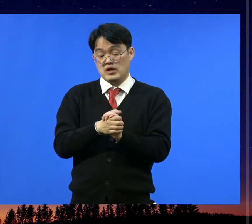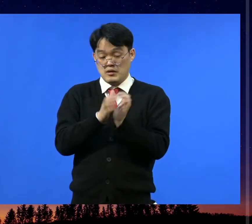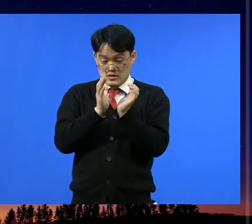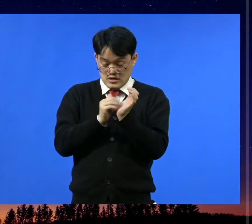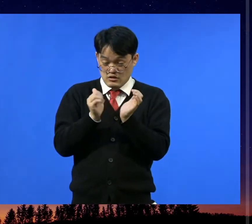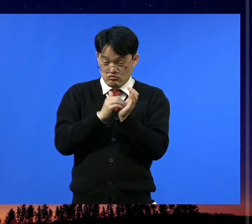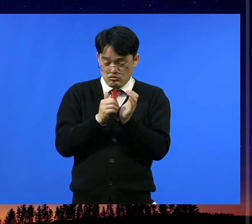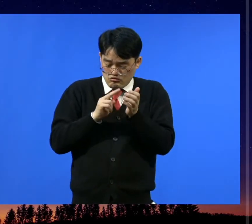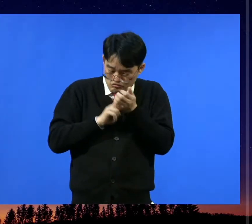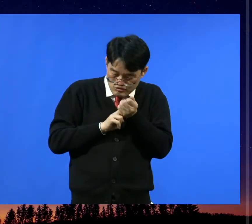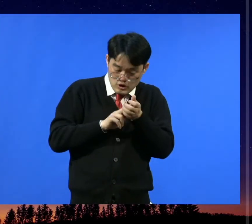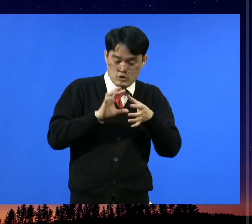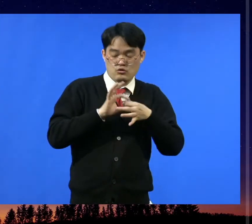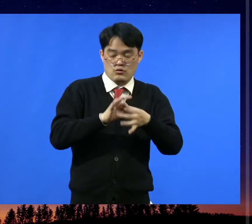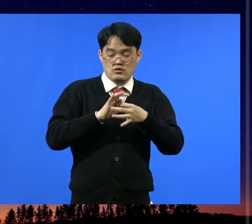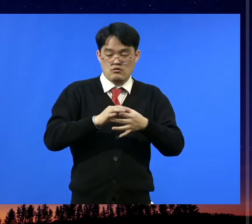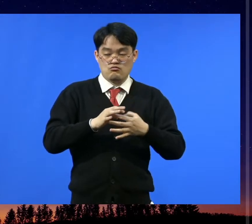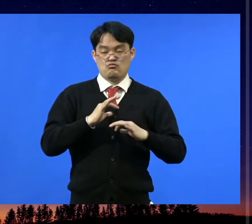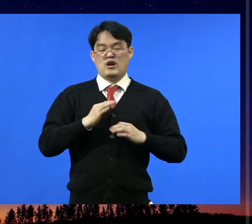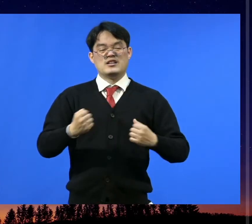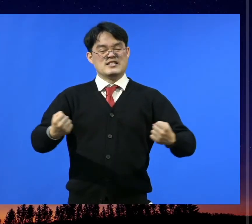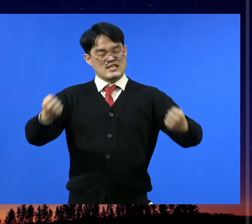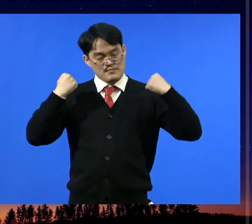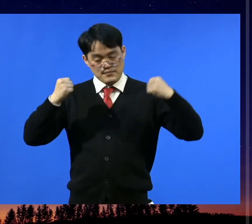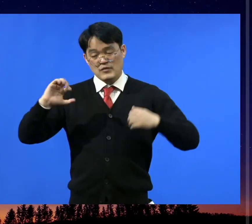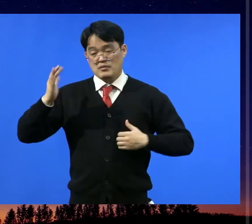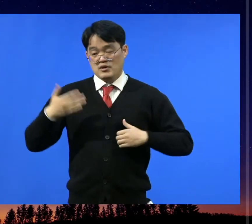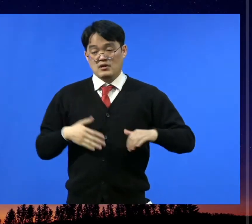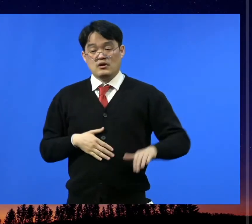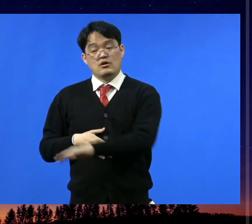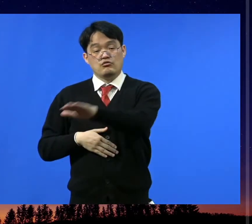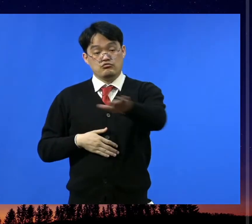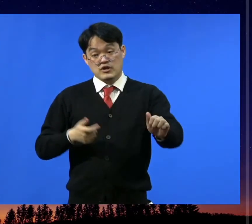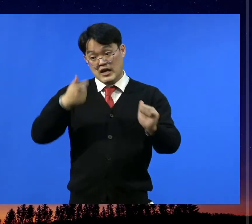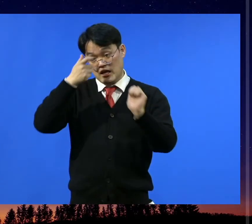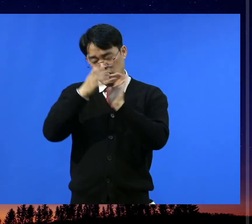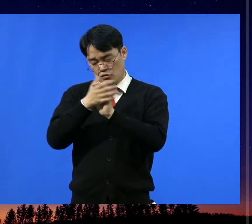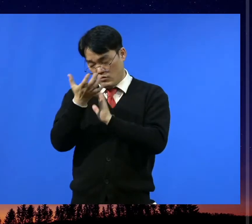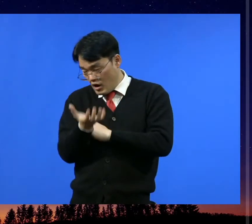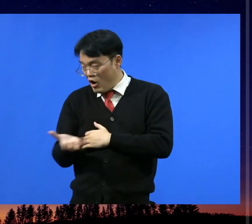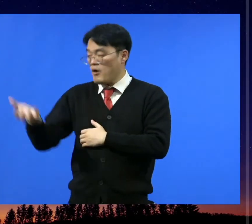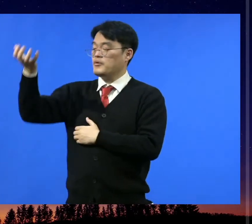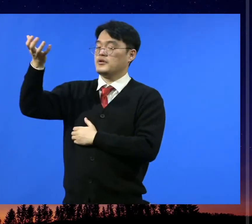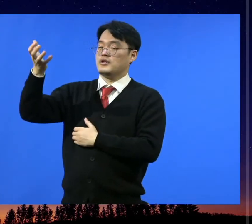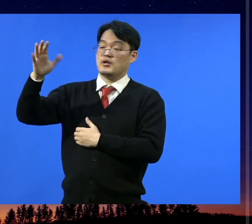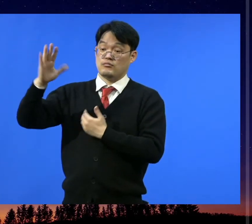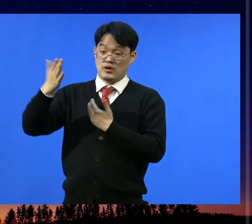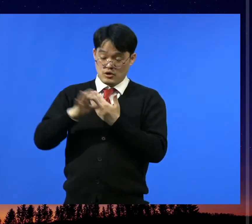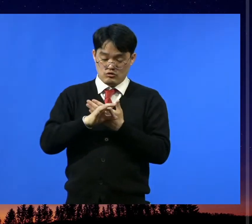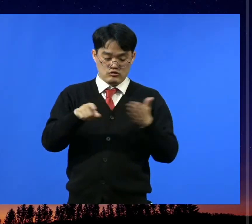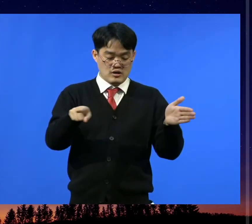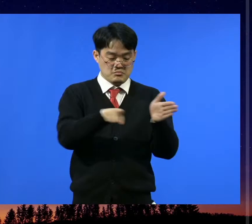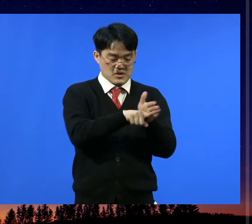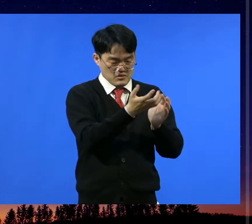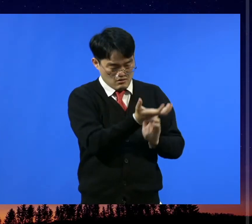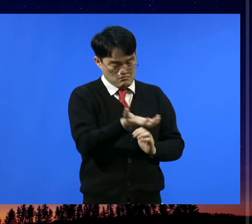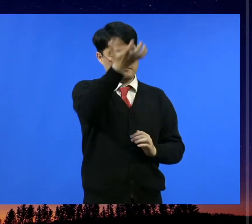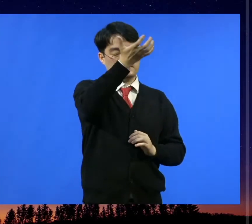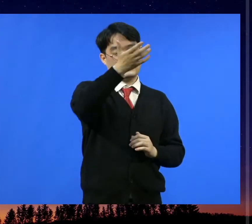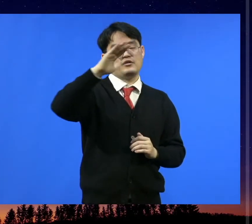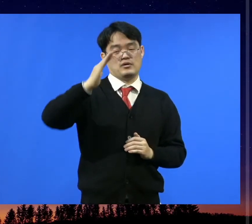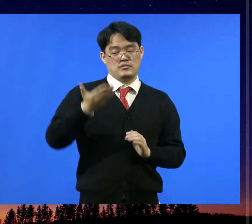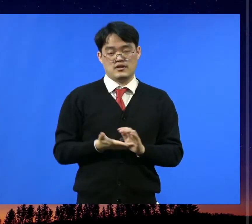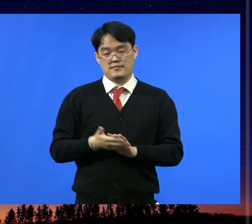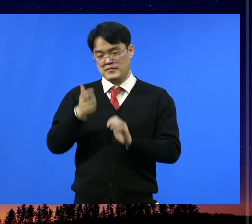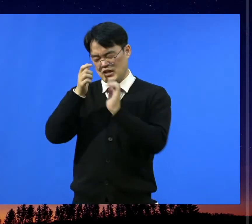삶을 업그레이드하는 것은 딴 게 아닙니다. 기도가 업그레이드 돼야 돼요. 뭐 다른 거 업그레이드가 아닙니다. 기도가 업그레이드